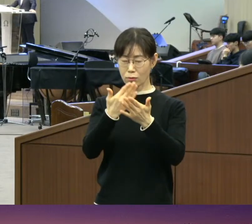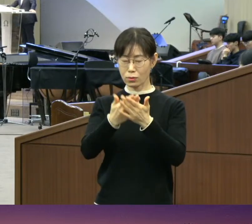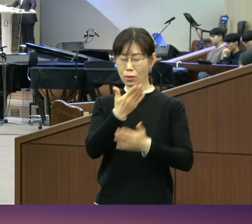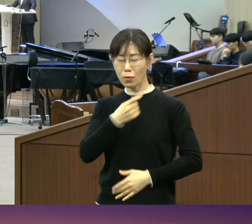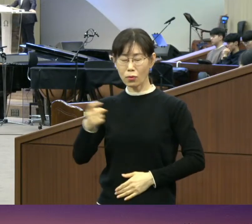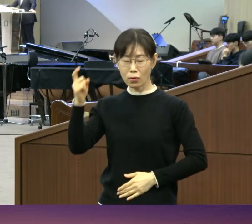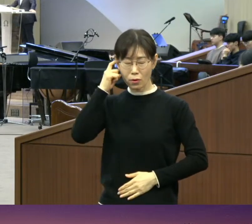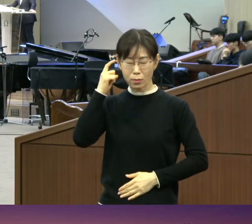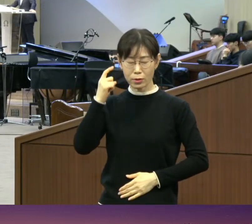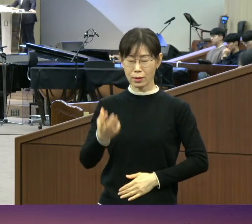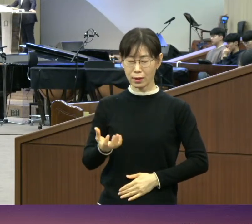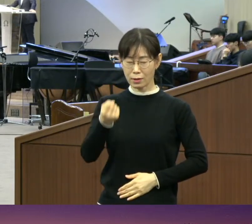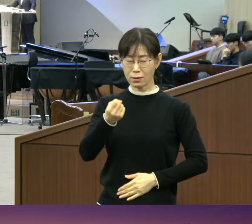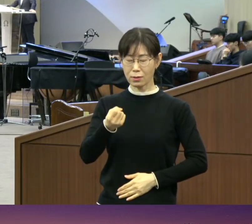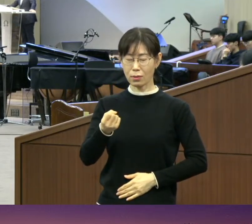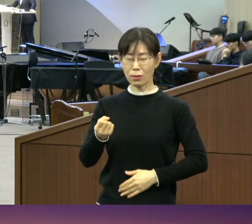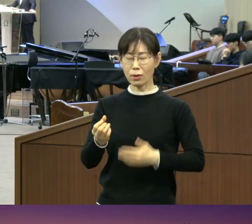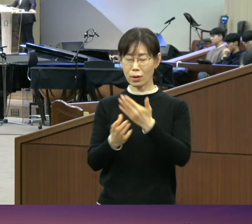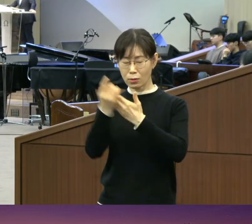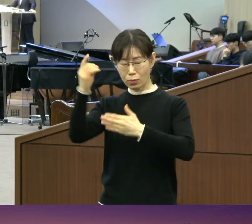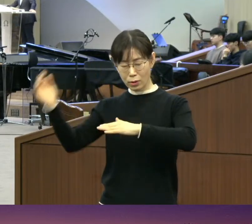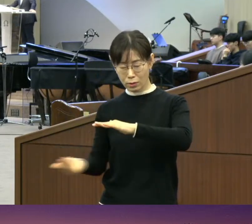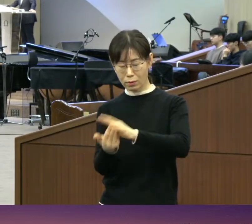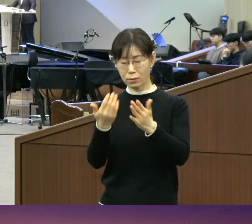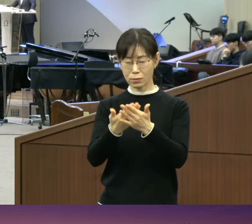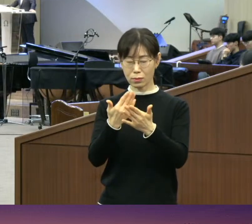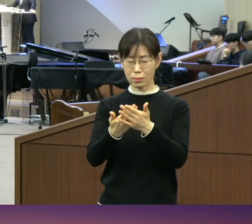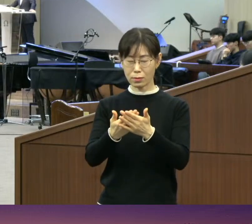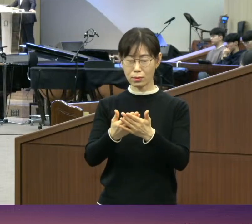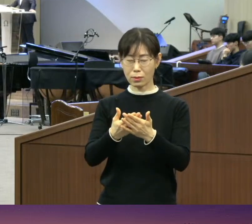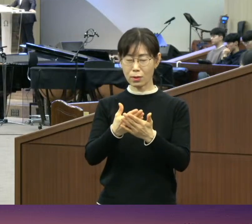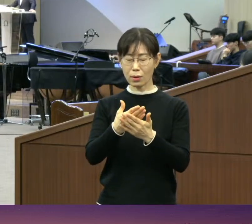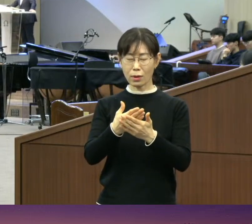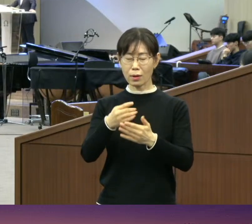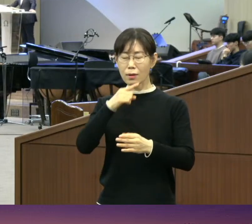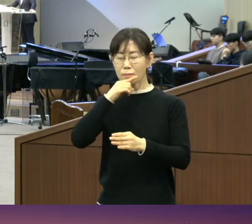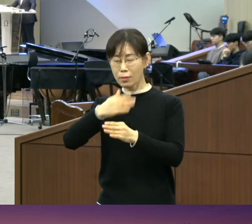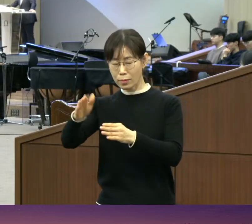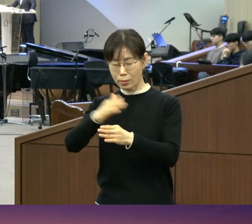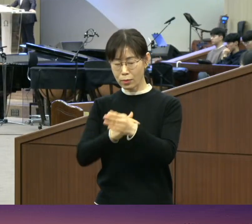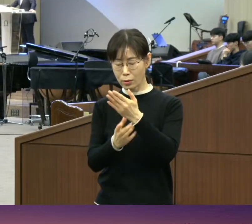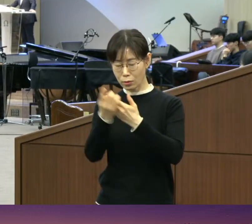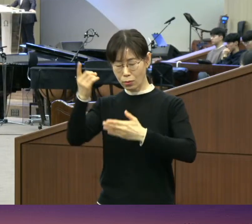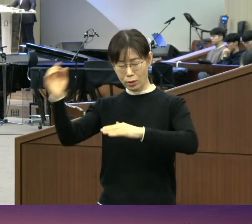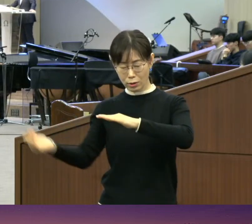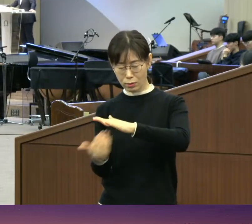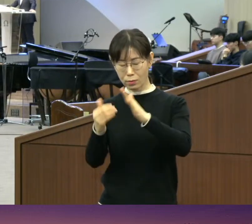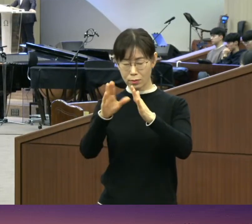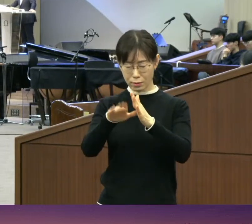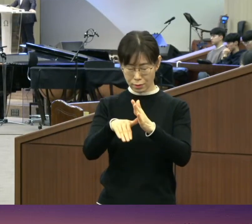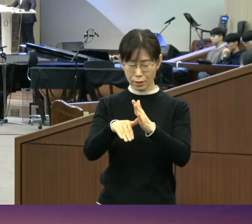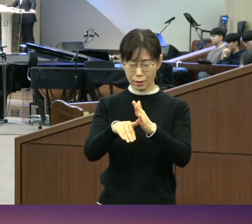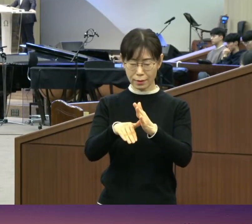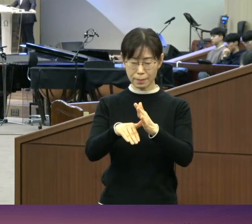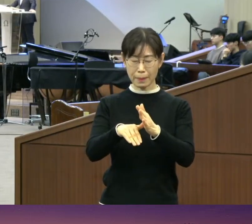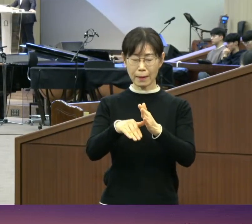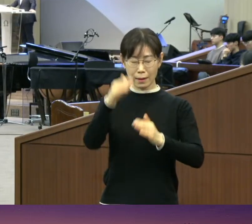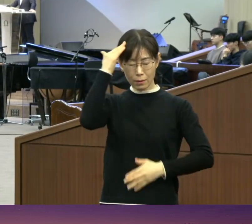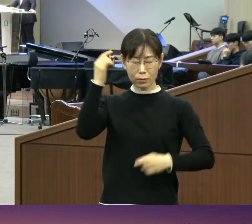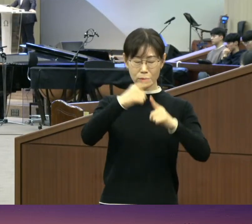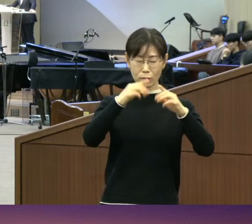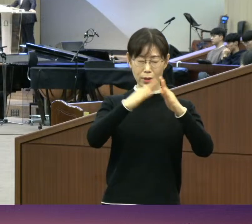속히 오게 하여 주시옵시고 통일이 우리에게 주어질 때 하나님의 교회들이 온전히 북한의 백성들을 품을 수